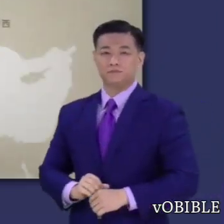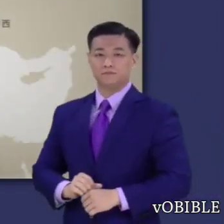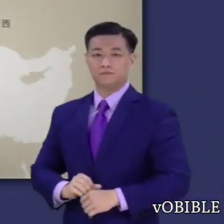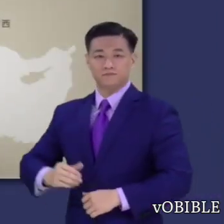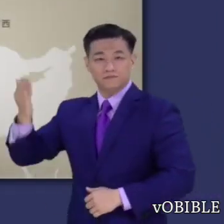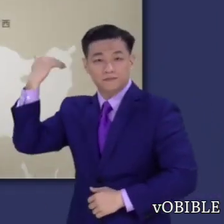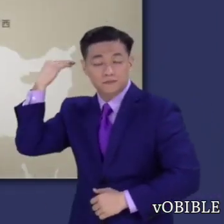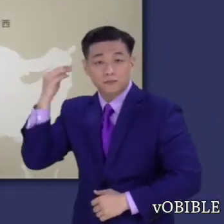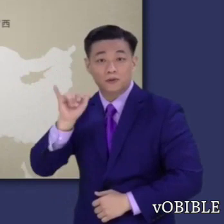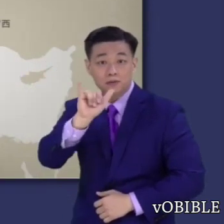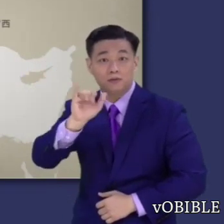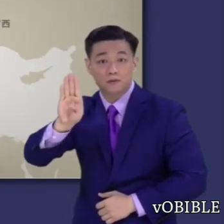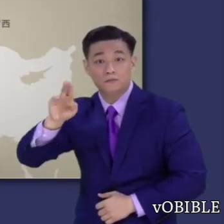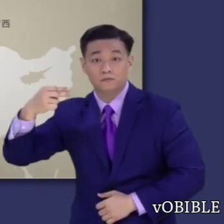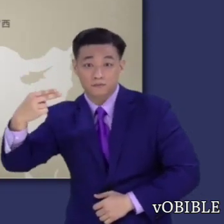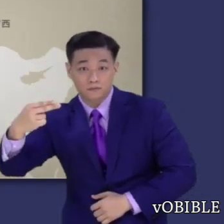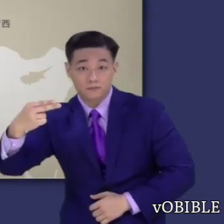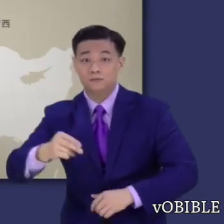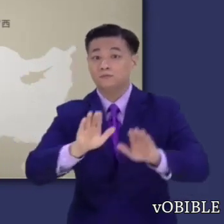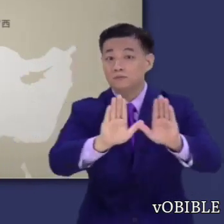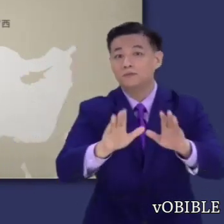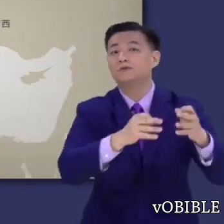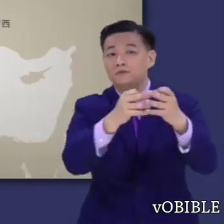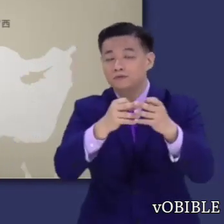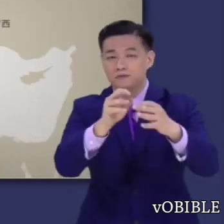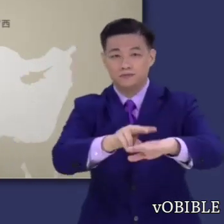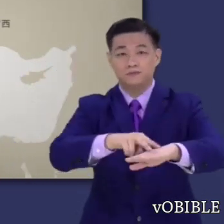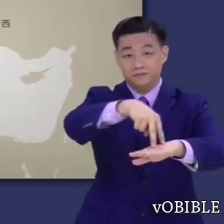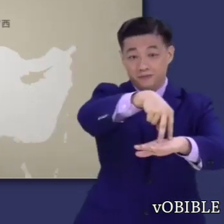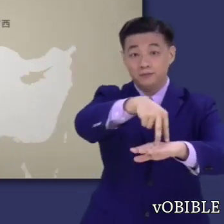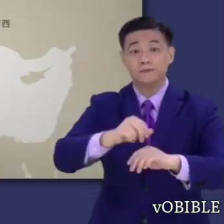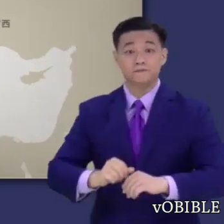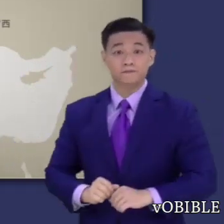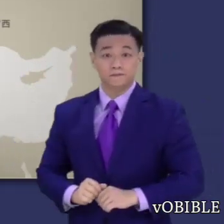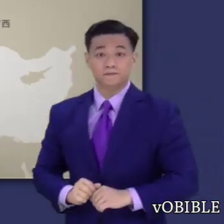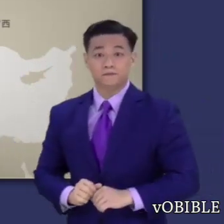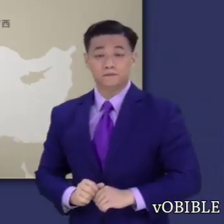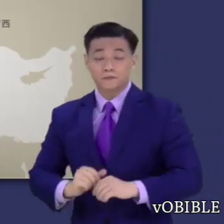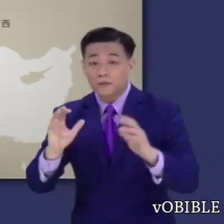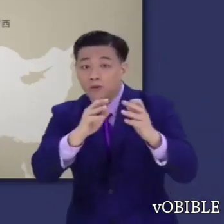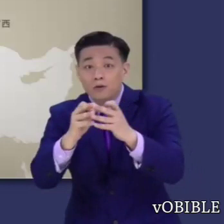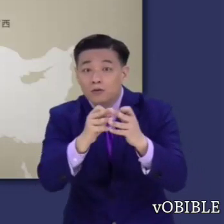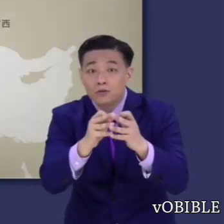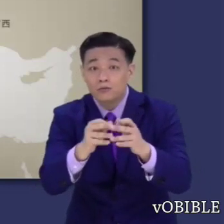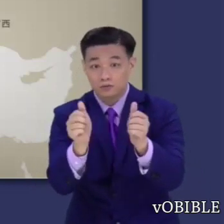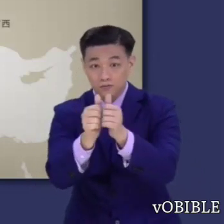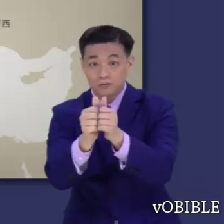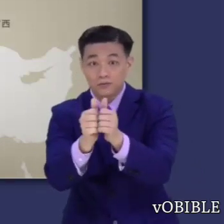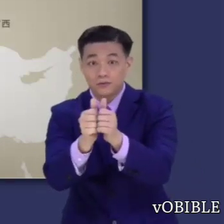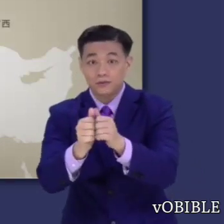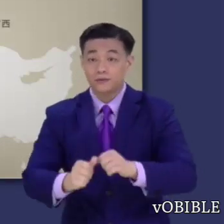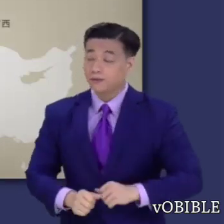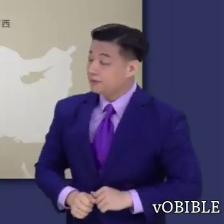书的内容显示，保罗写信时还没有去过哥罗西，哥罗西会众是在以巴弗的协助